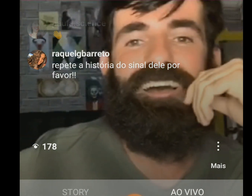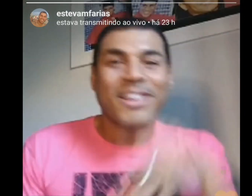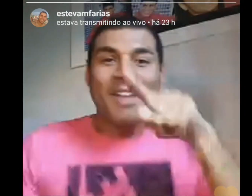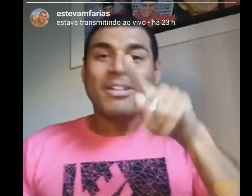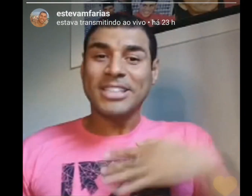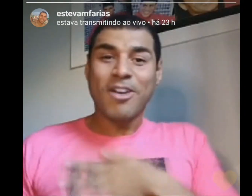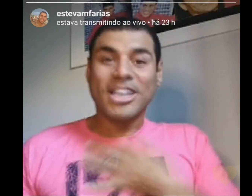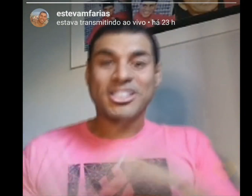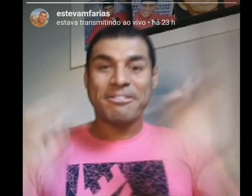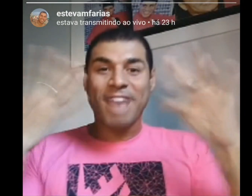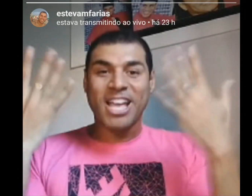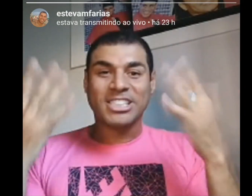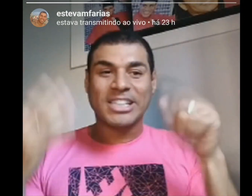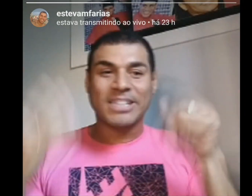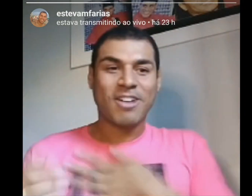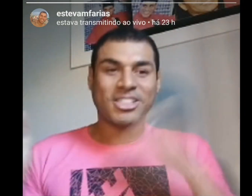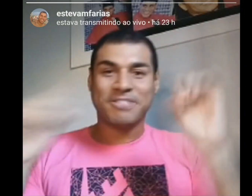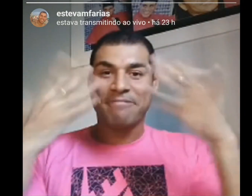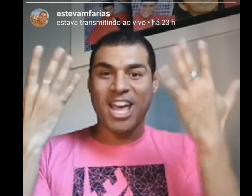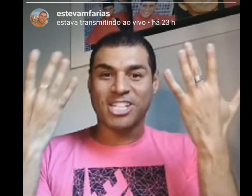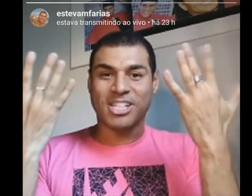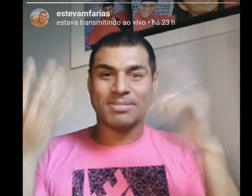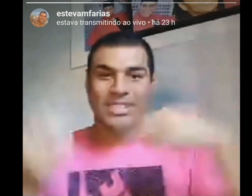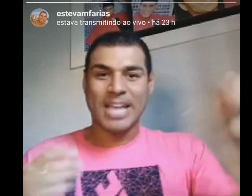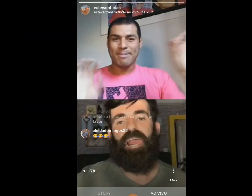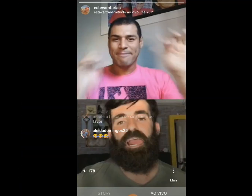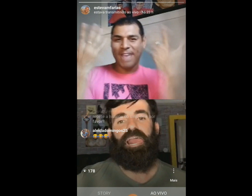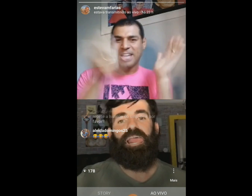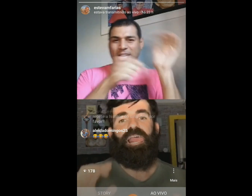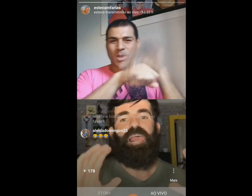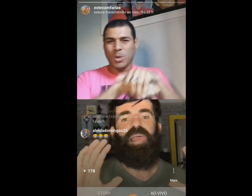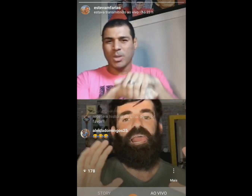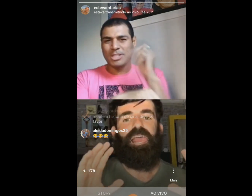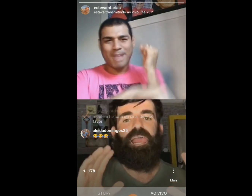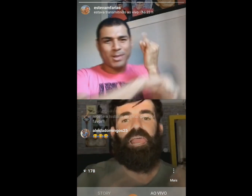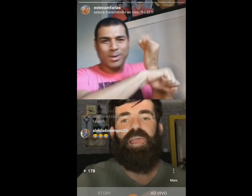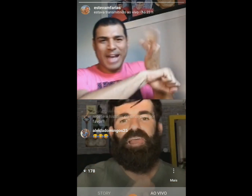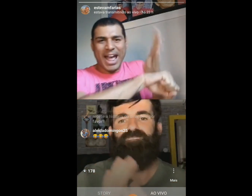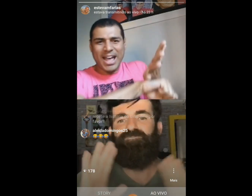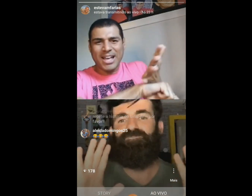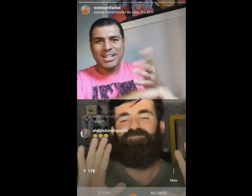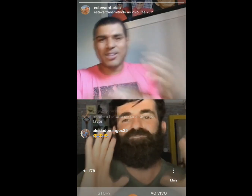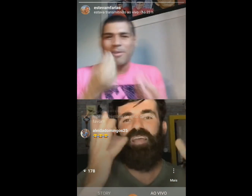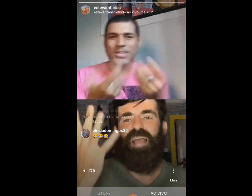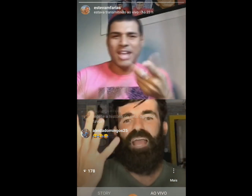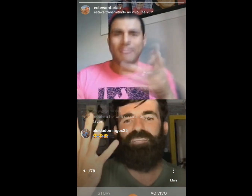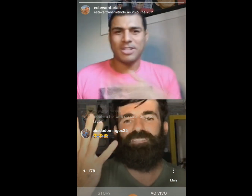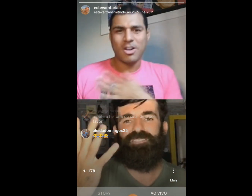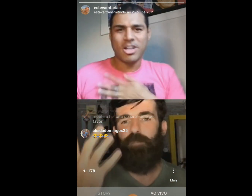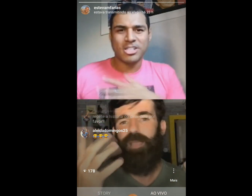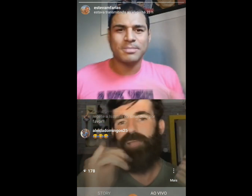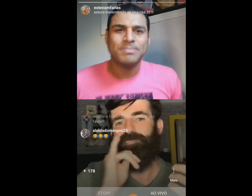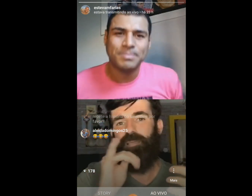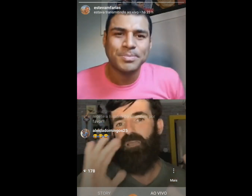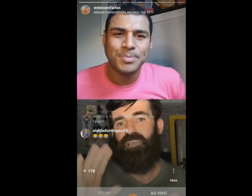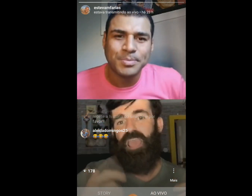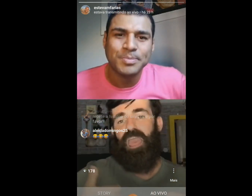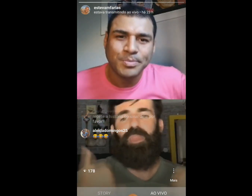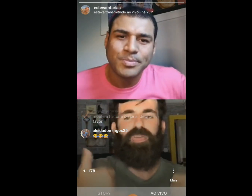Você gosta de festa? Sai pra festa à noite, madrugada? Como que é? Você gosta? Festa, por exemplo,